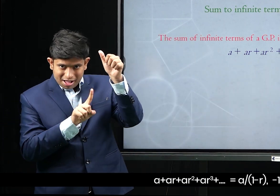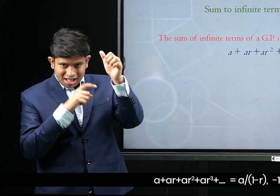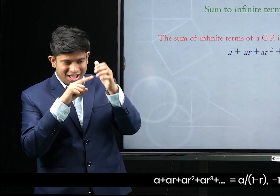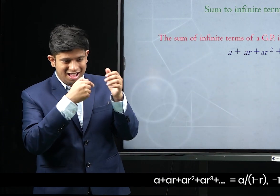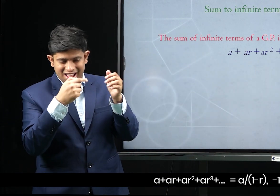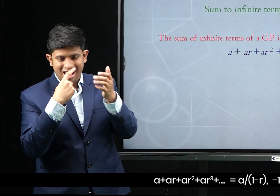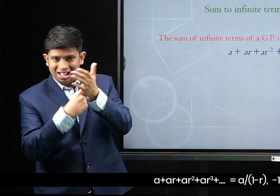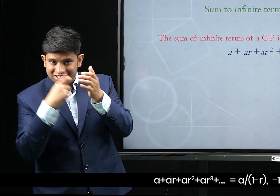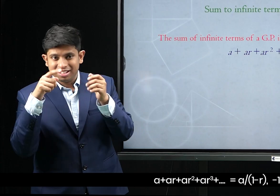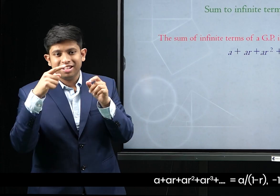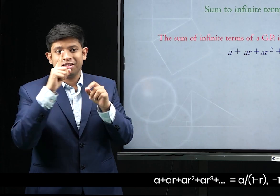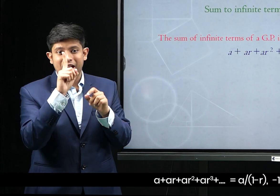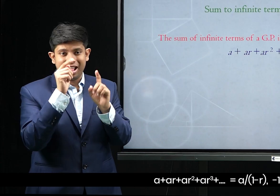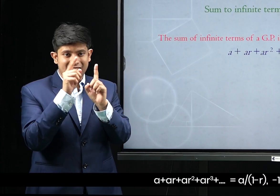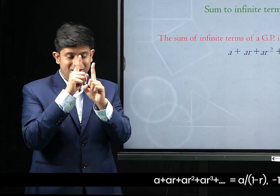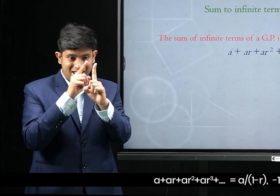r minus 1.